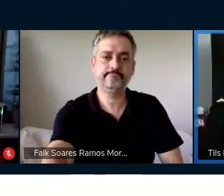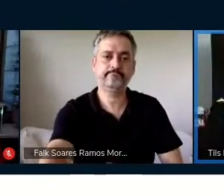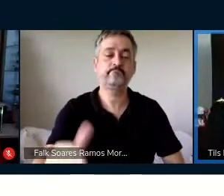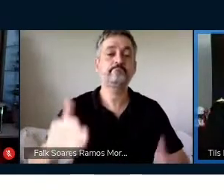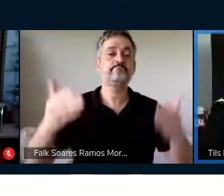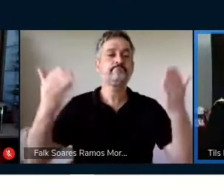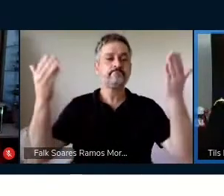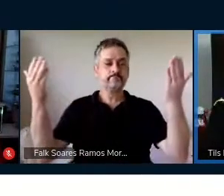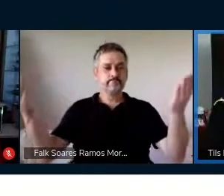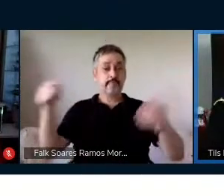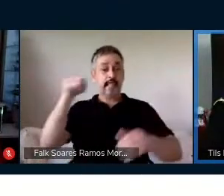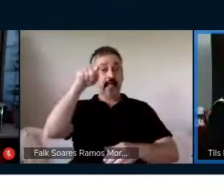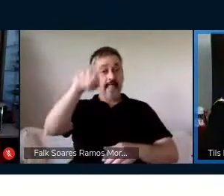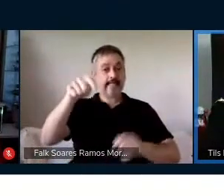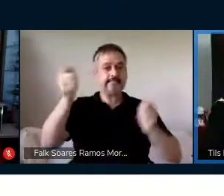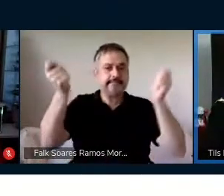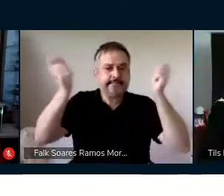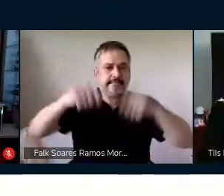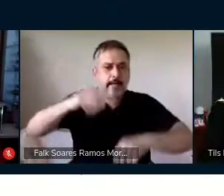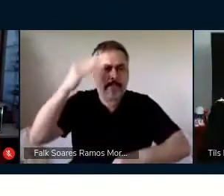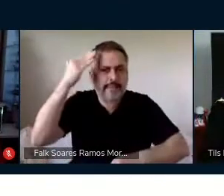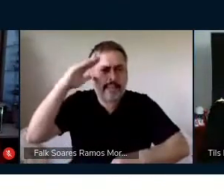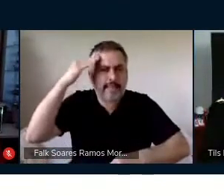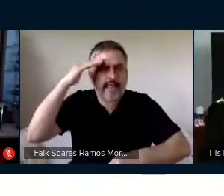página 66.